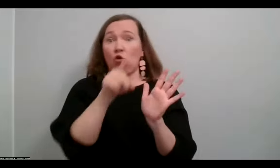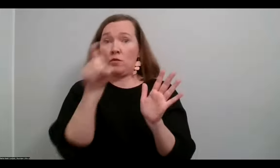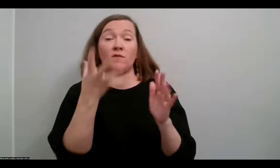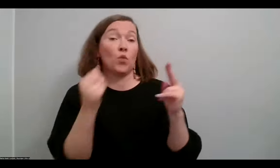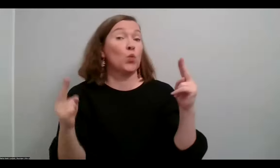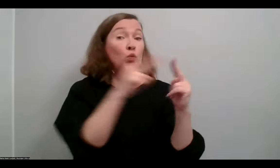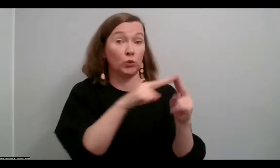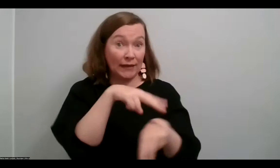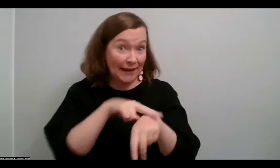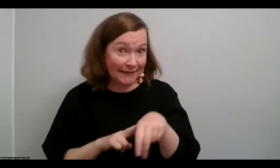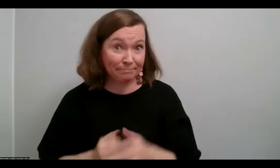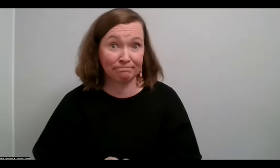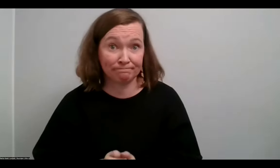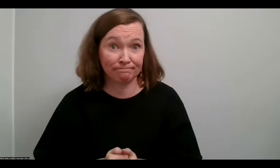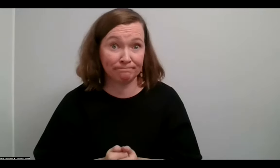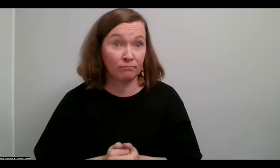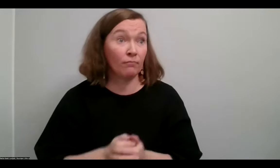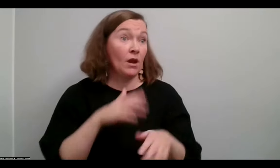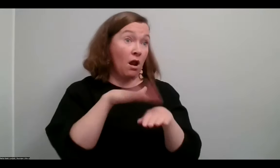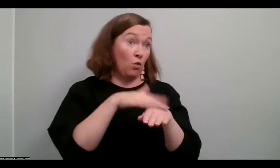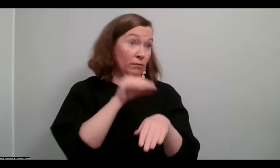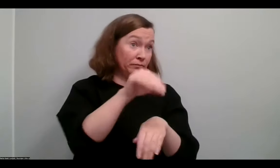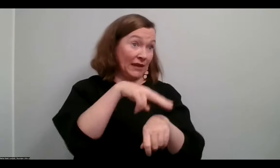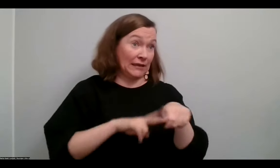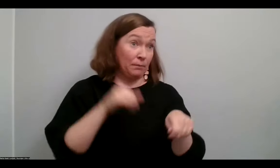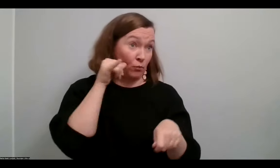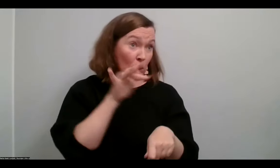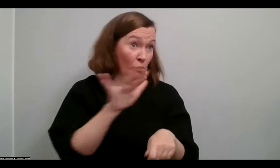voitte myös lähettää hänelle viestiä, jos teillä on teknisiä ongelmia.